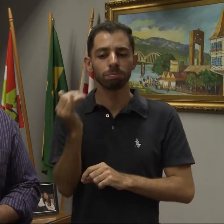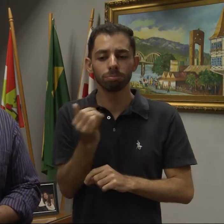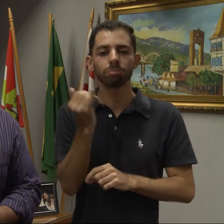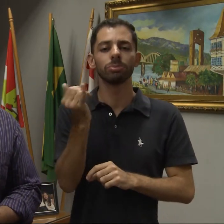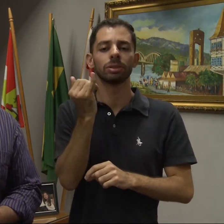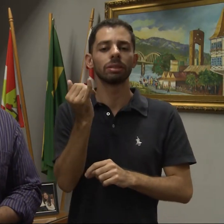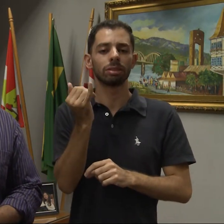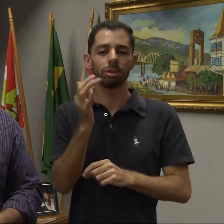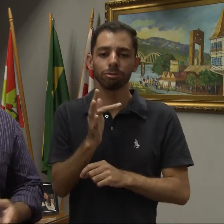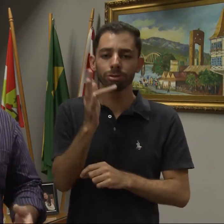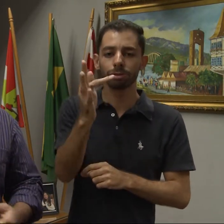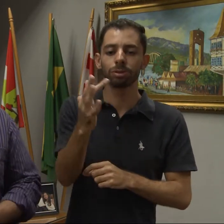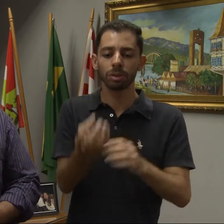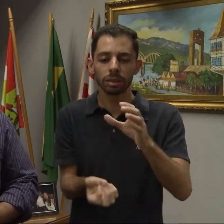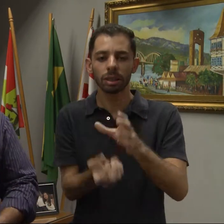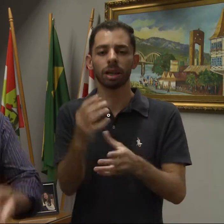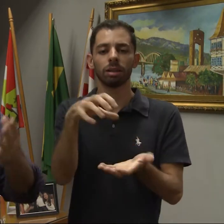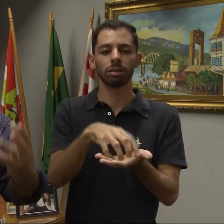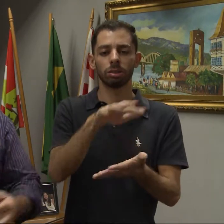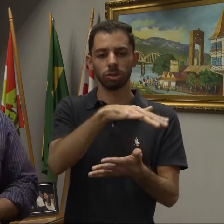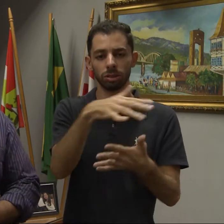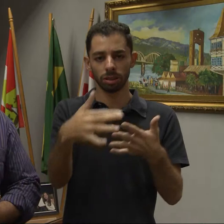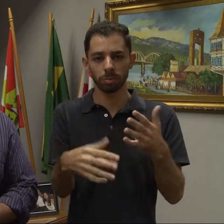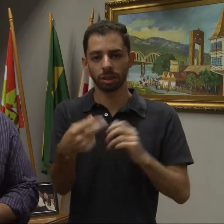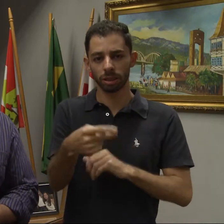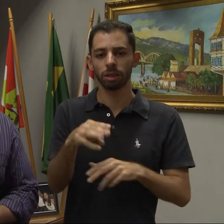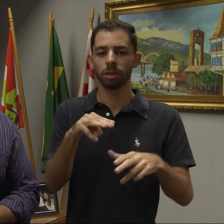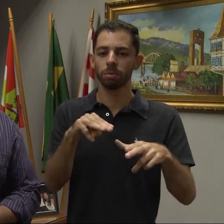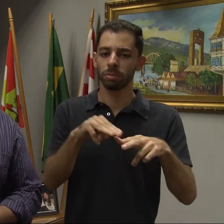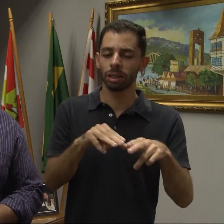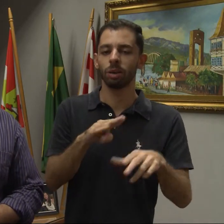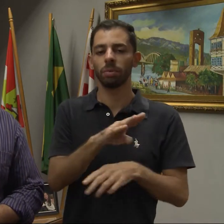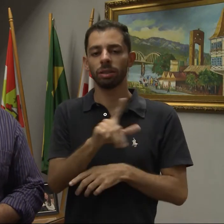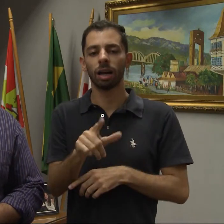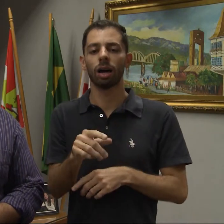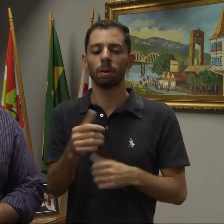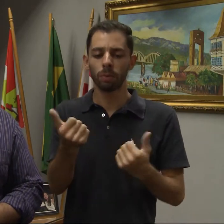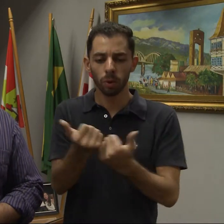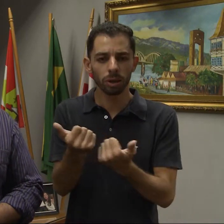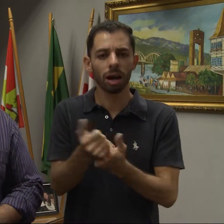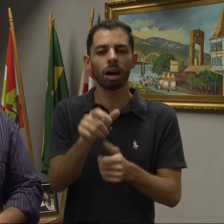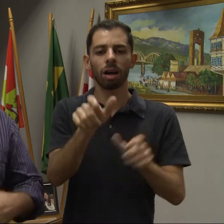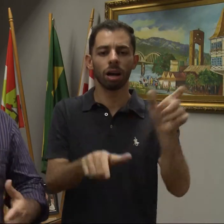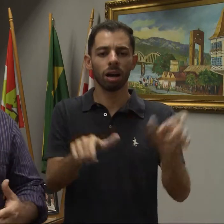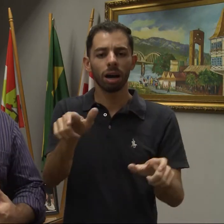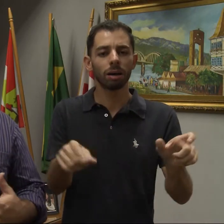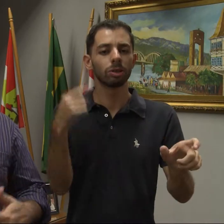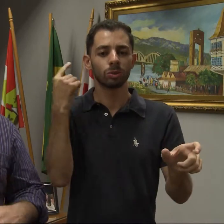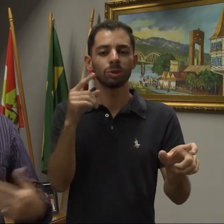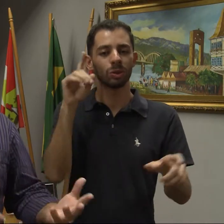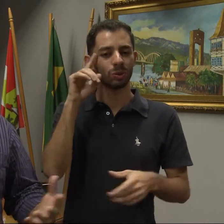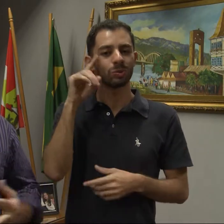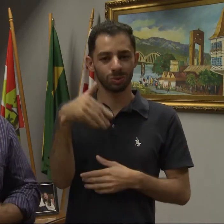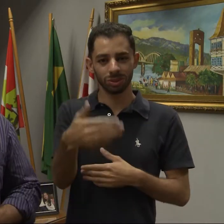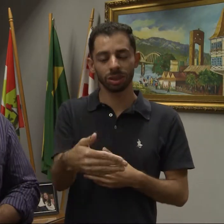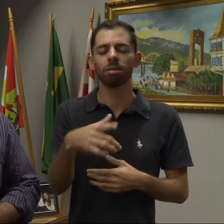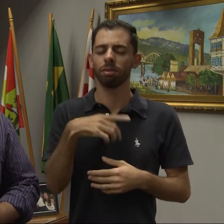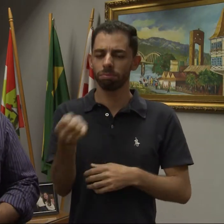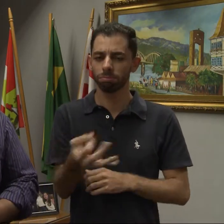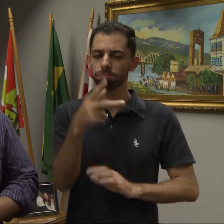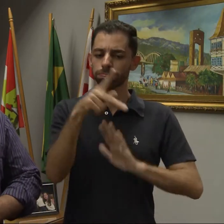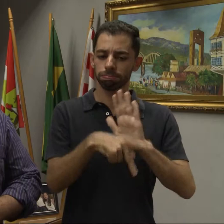central de Libras aqui no município, para poder auxiliar no dia a dia de todas essas pessoas. Então, a gente já tem outros